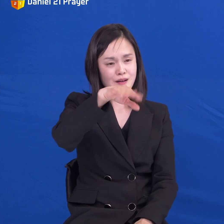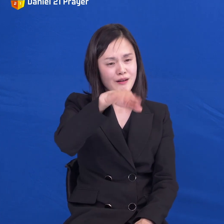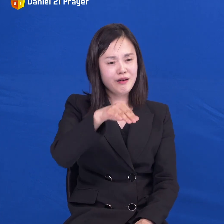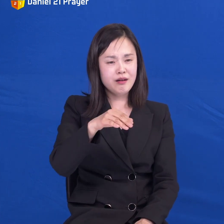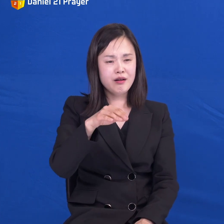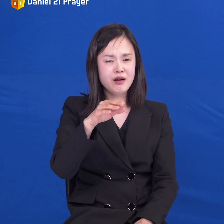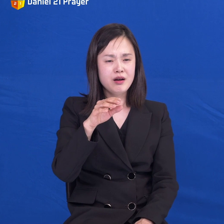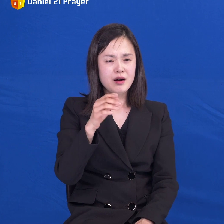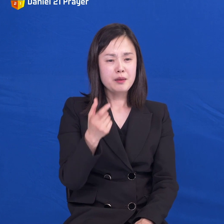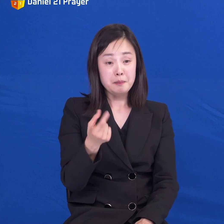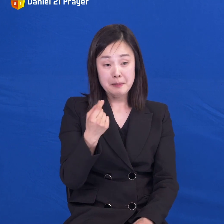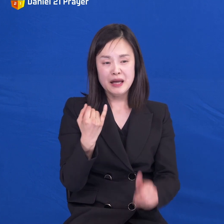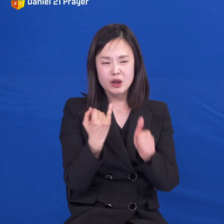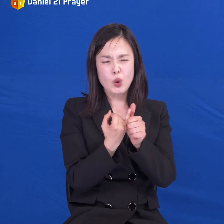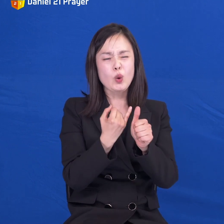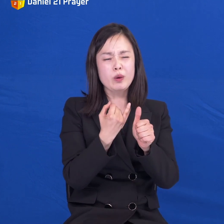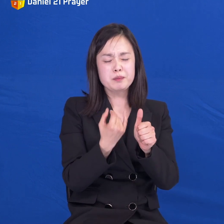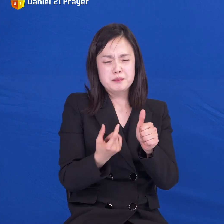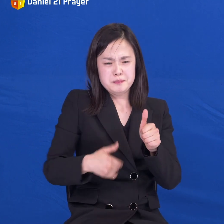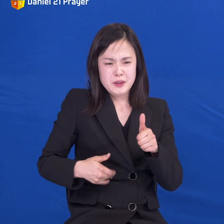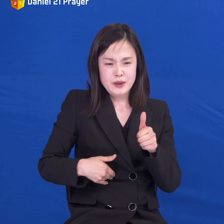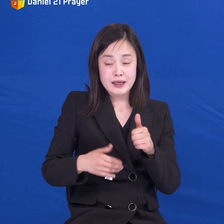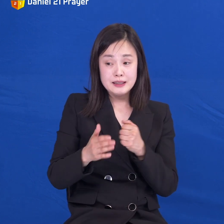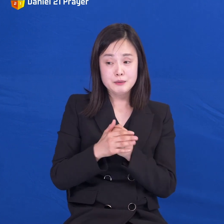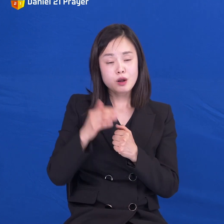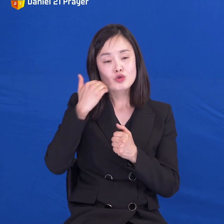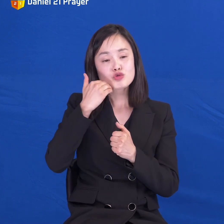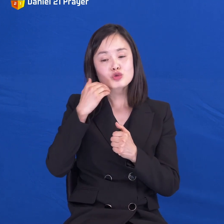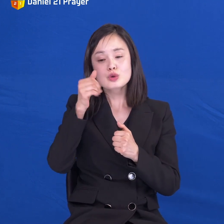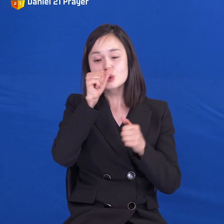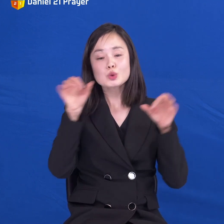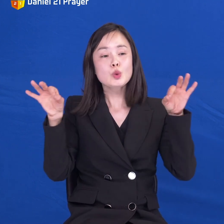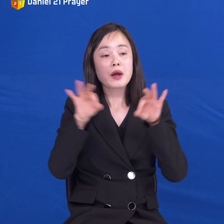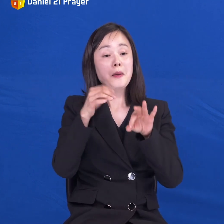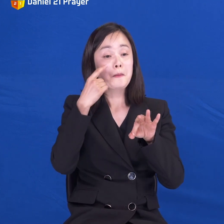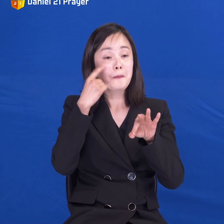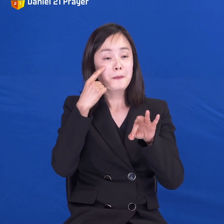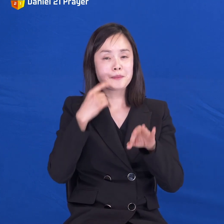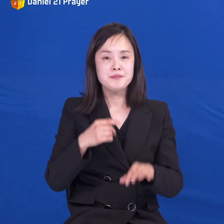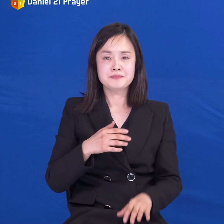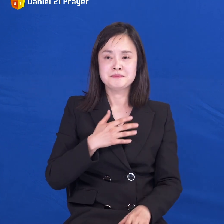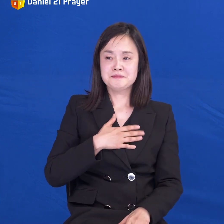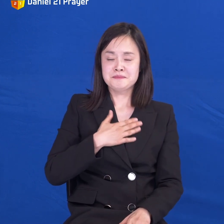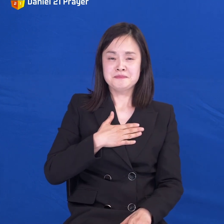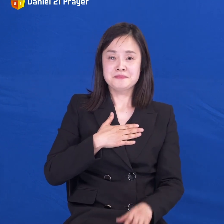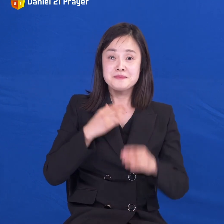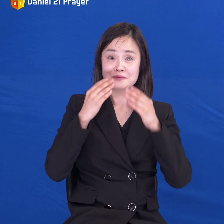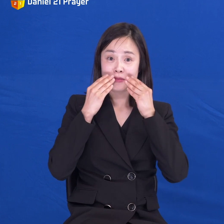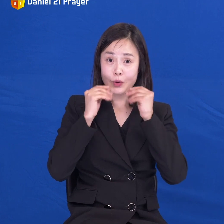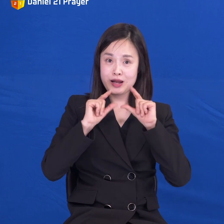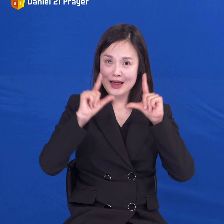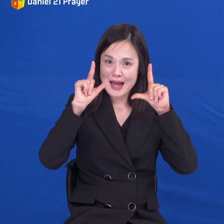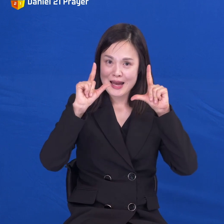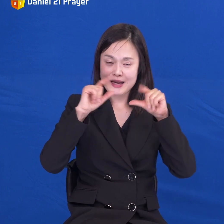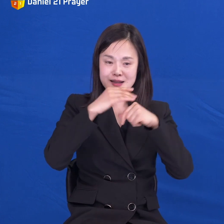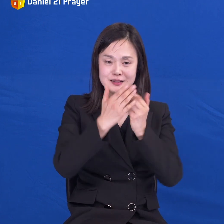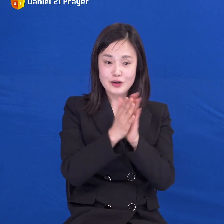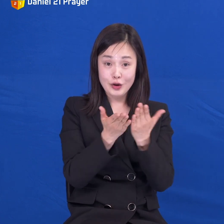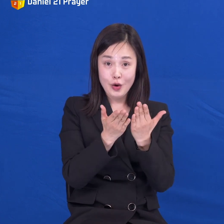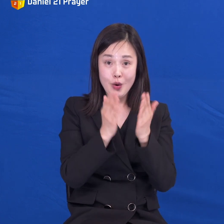봐, 그래요. 그래서 제가 그때 토요일 날 성경 공부를 가르치러 가는